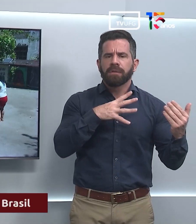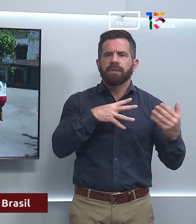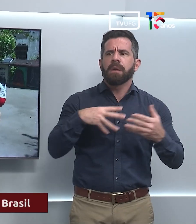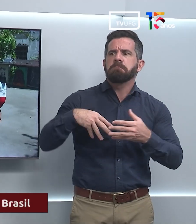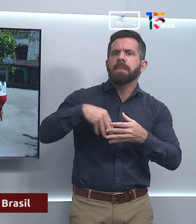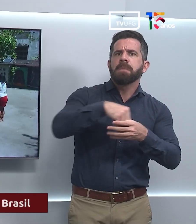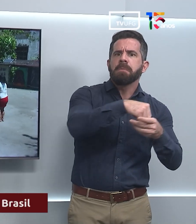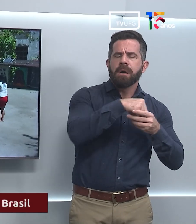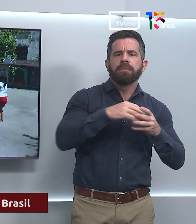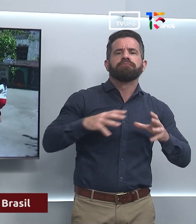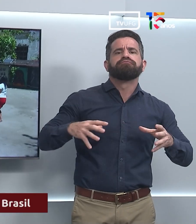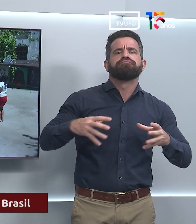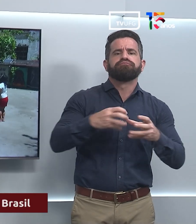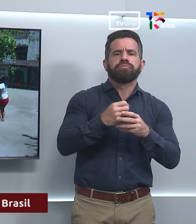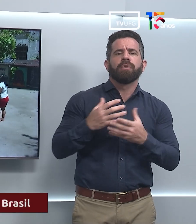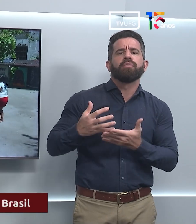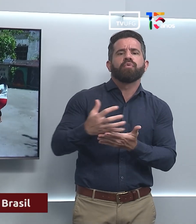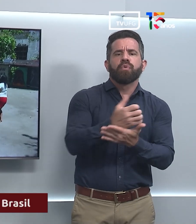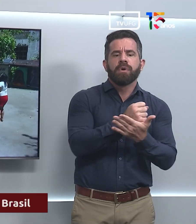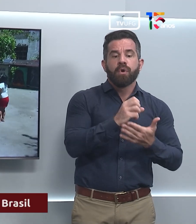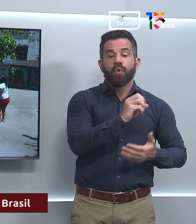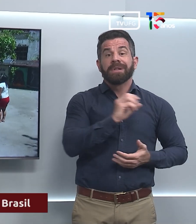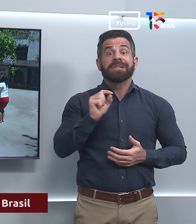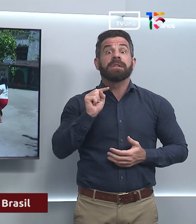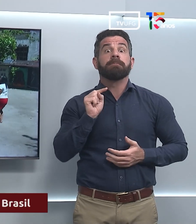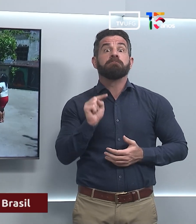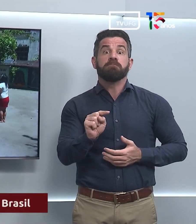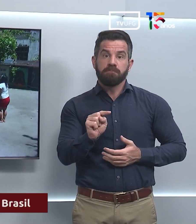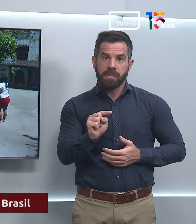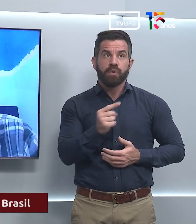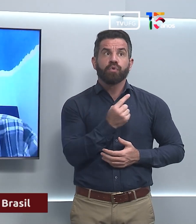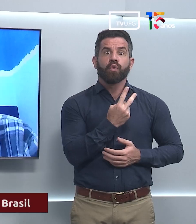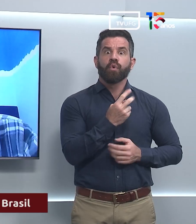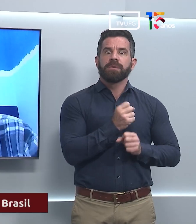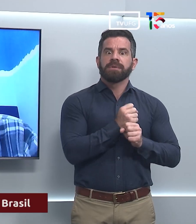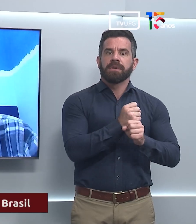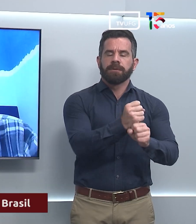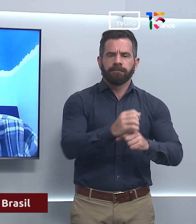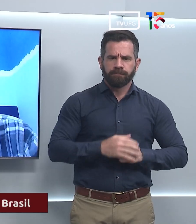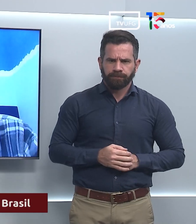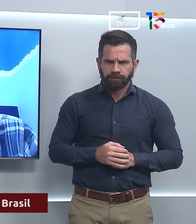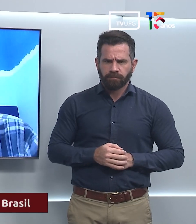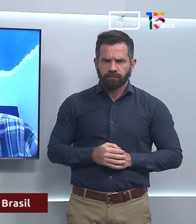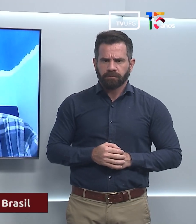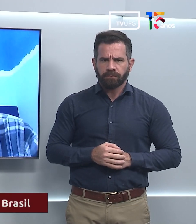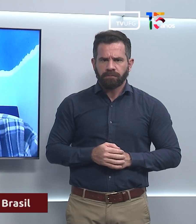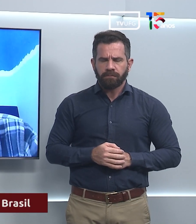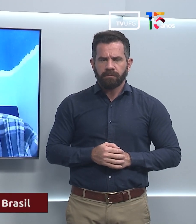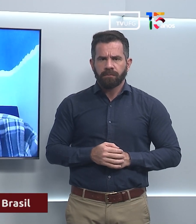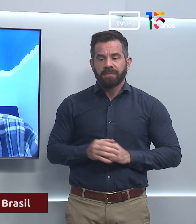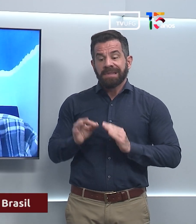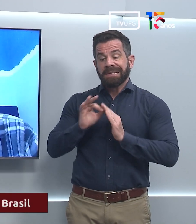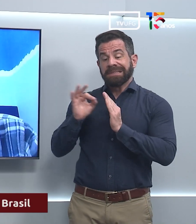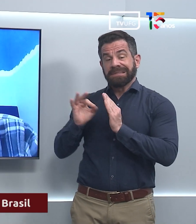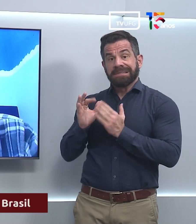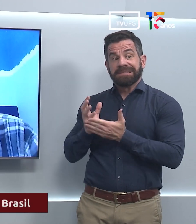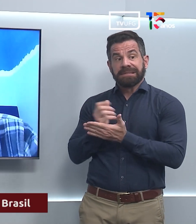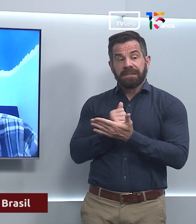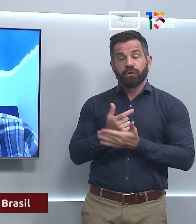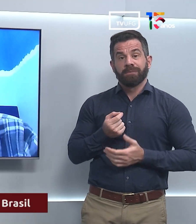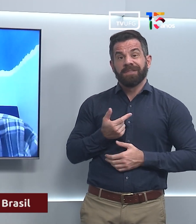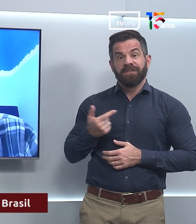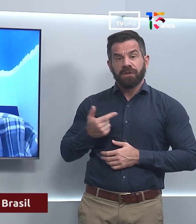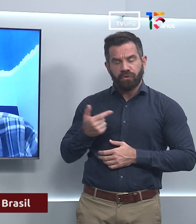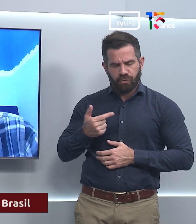de cerca de 800.000 pessoas em 12 anos. O censo de 2022 ele teve